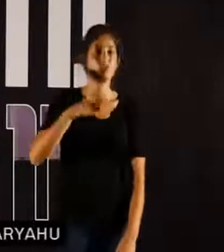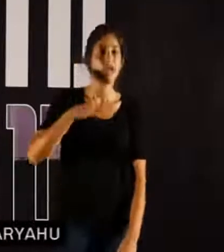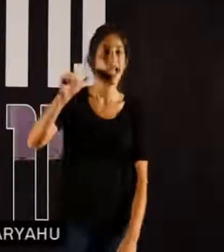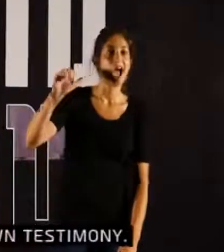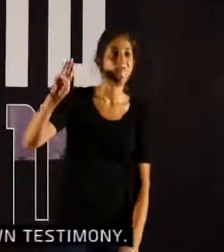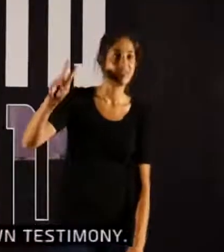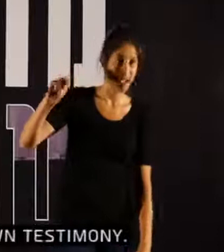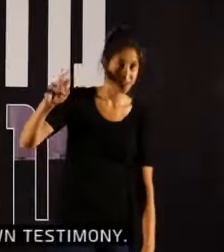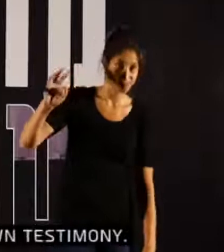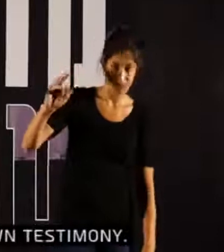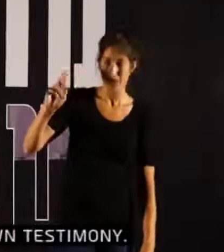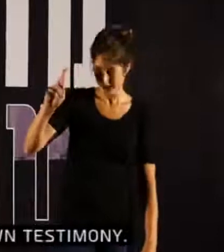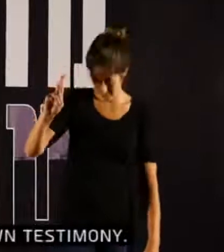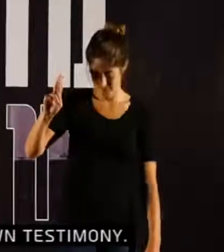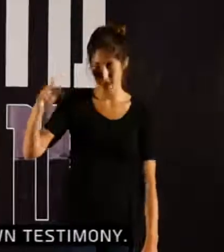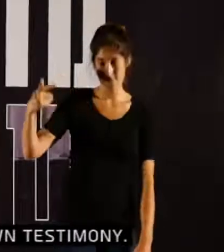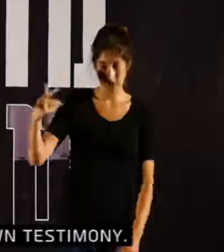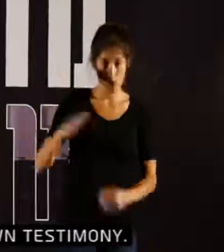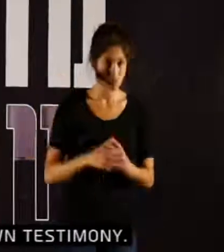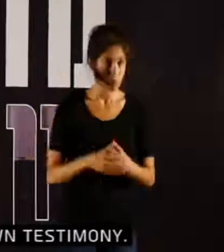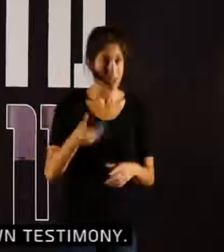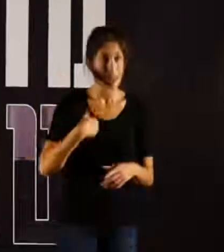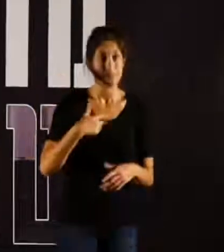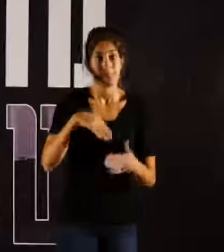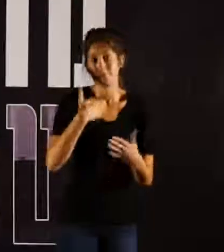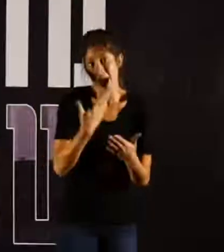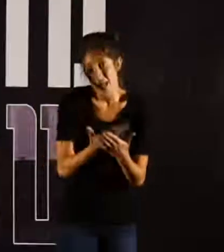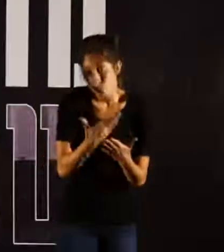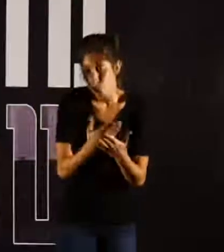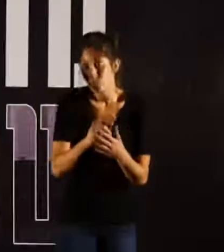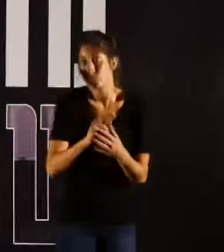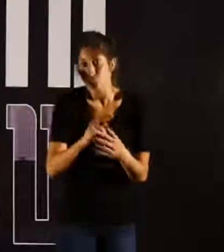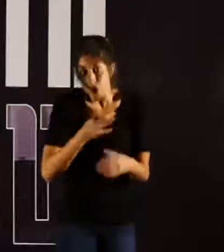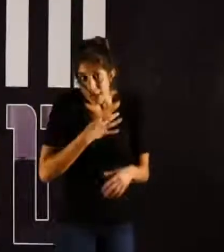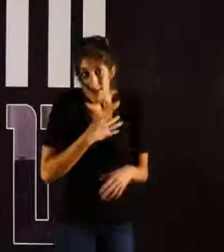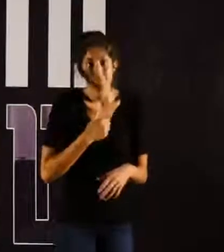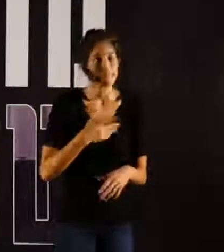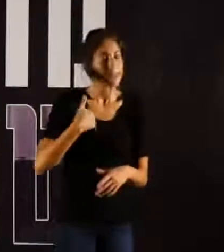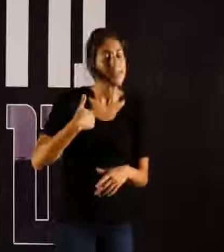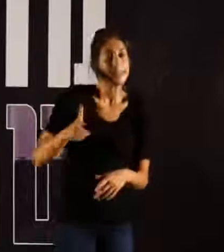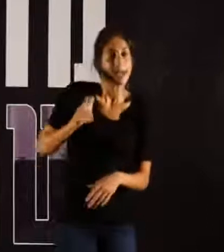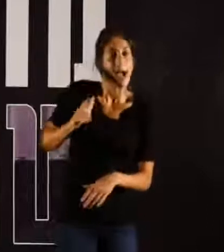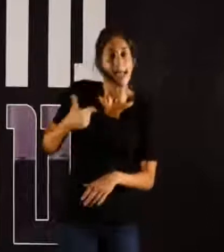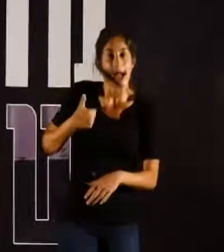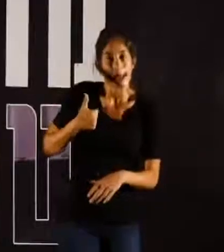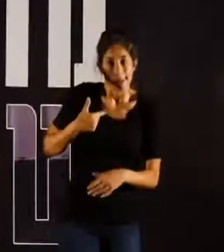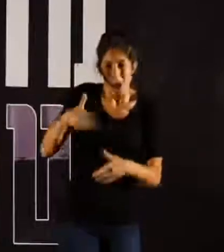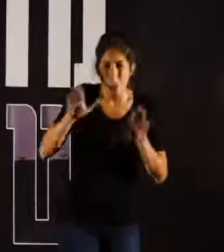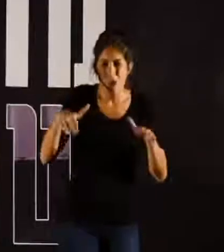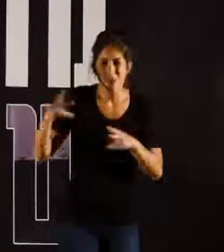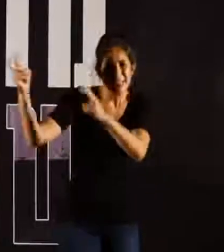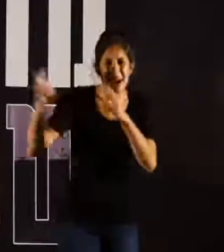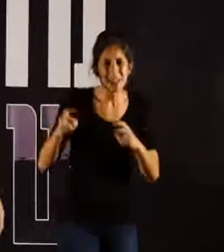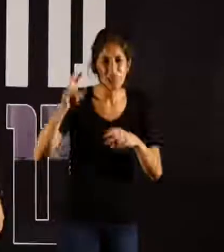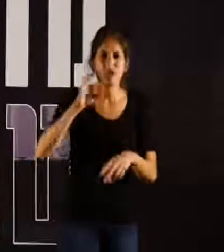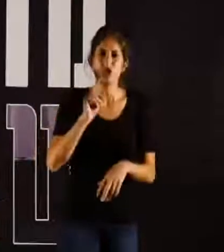אומר גבריהו, אני הולך לתת עדות שלי. שירתי בתור חייל בעורב צנחנים משנת